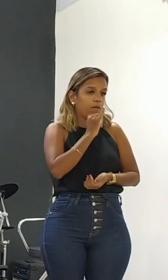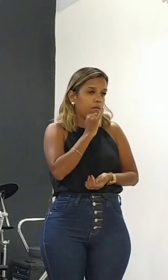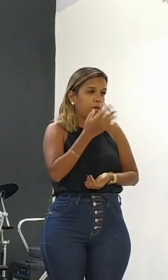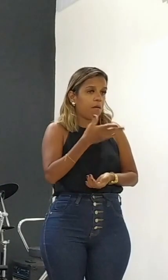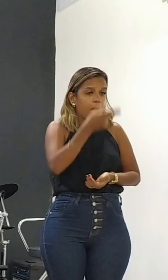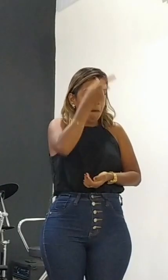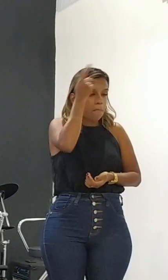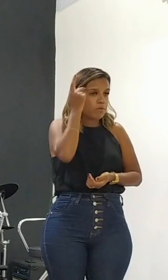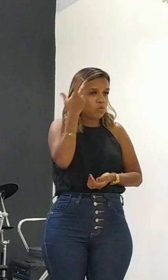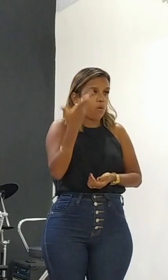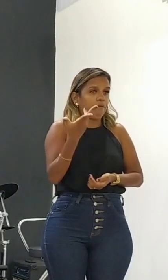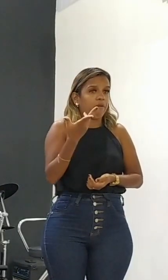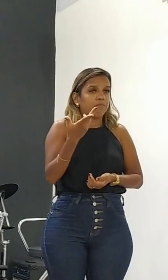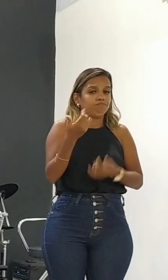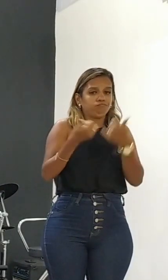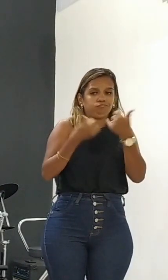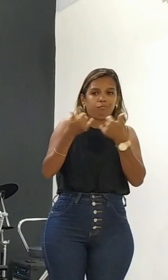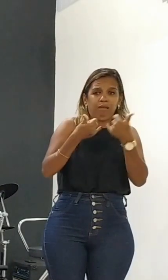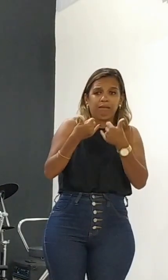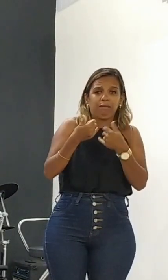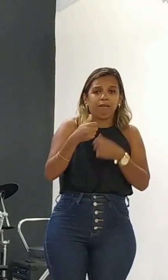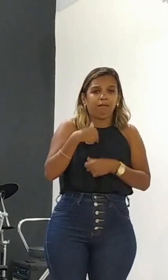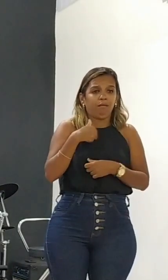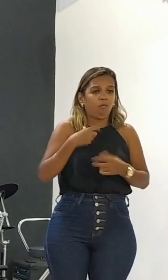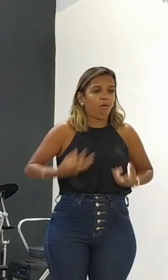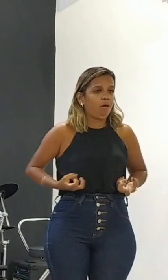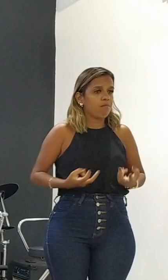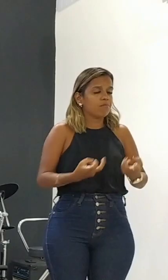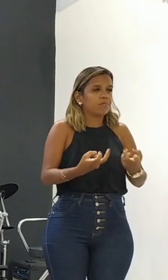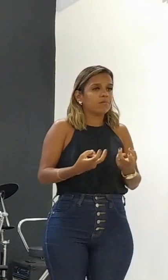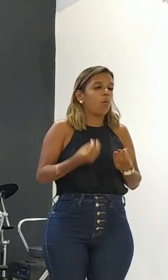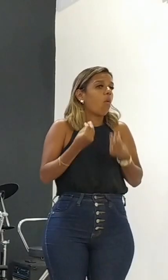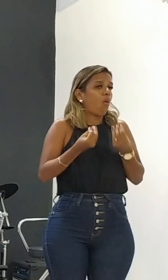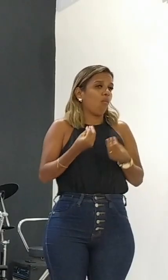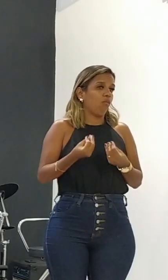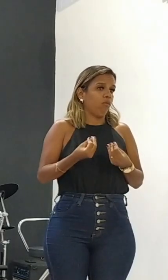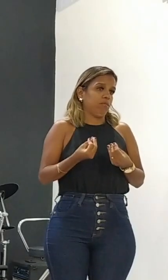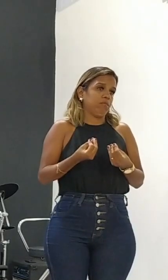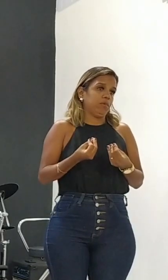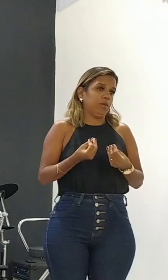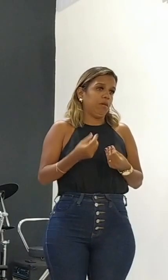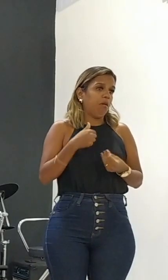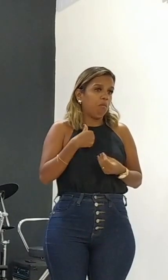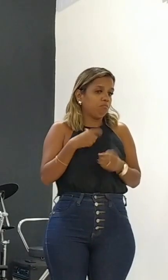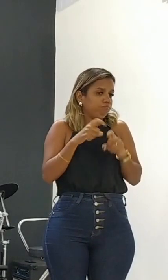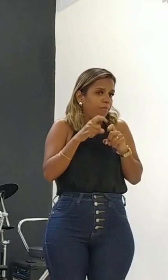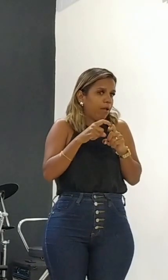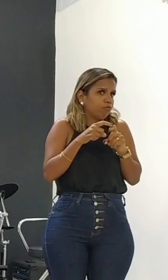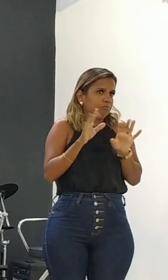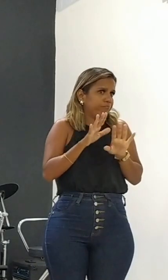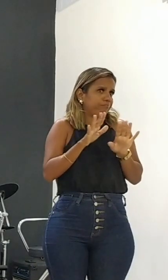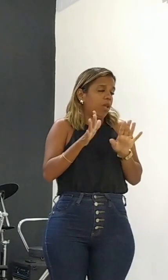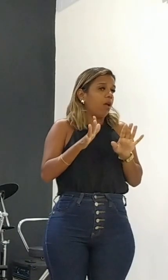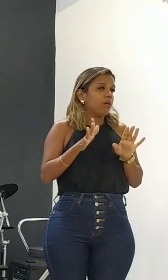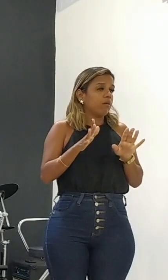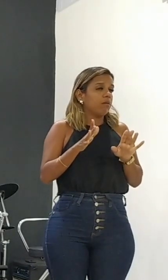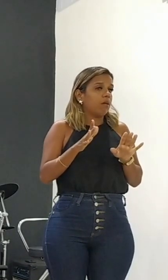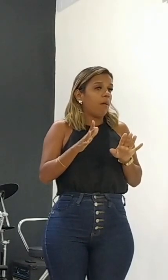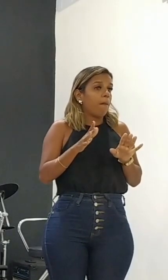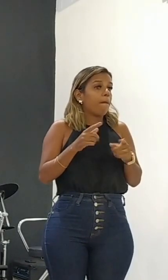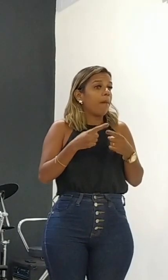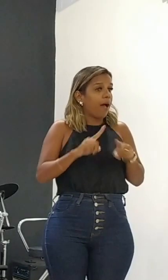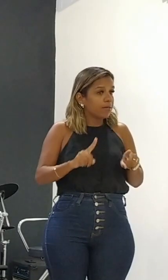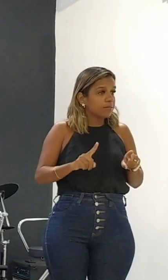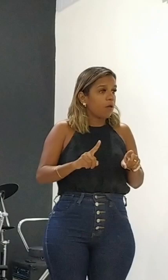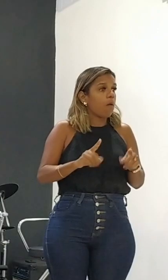sou médico, não posso fazer nada, mas eu posso dobrar o meu joelho, posso orar e posso jejuar para aquela pessoa. Amém, irmãos? Então, às vezes a